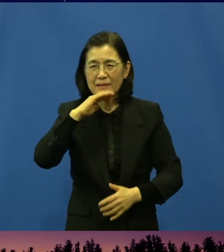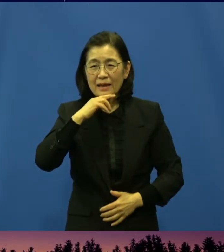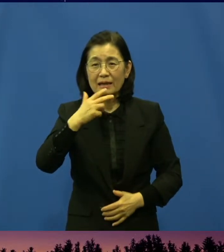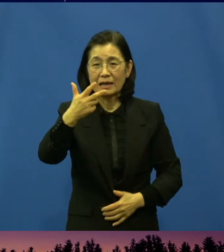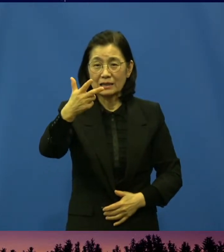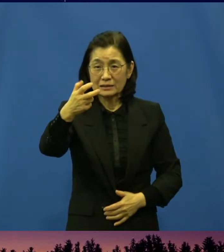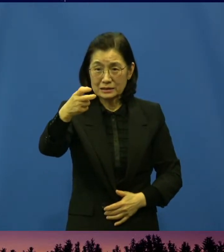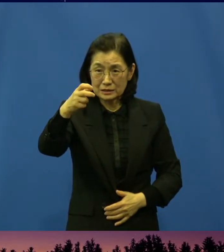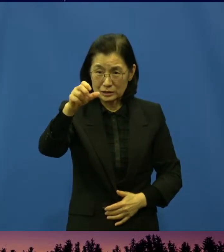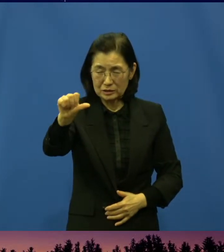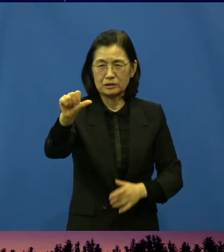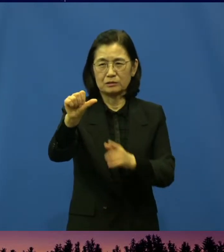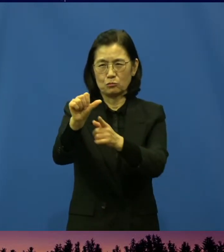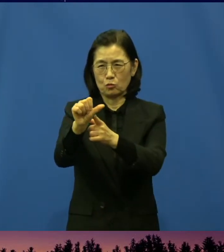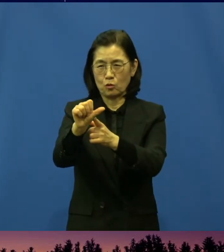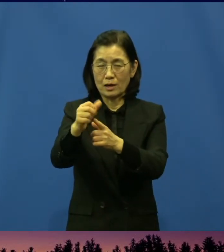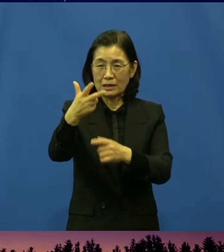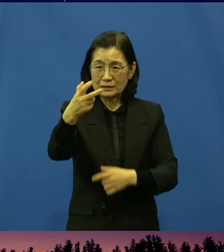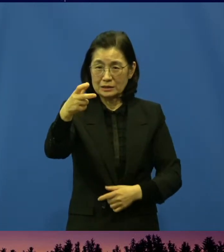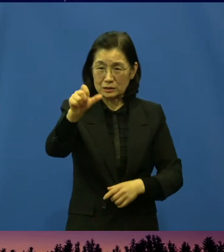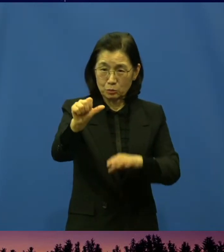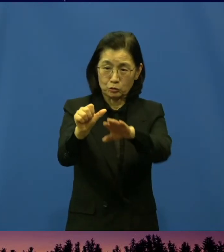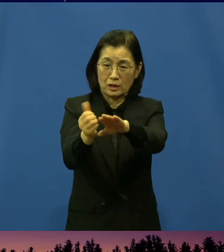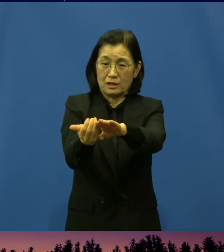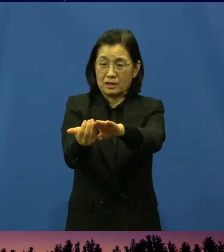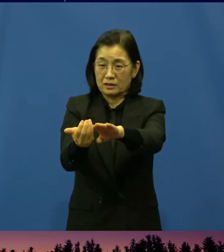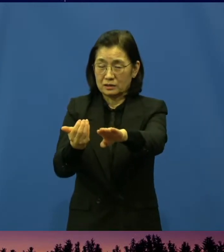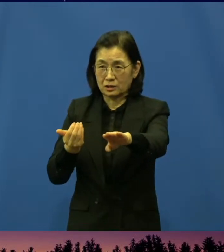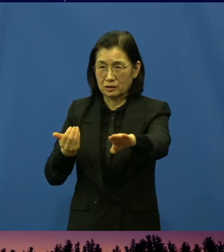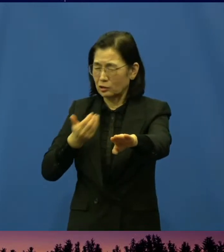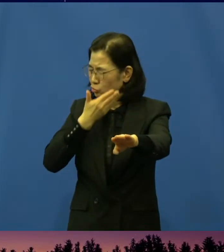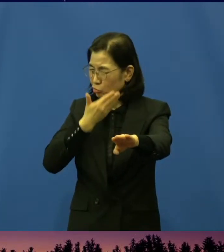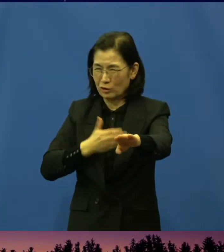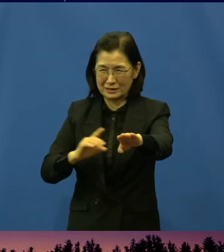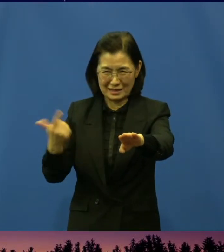그러니까 이 75세 이전은 별로 중요하지가 않아요.